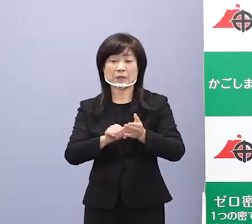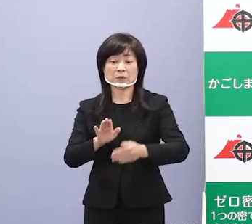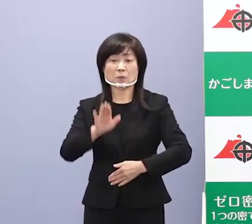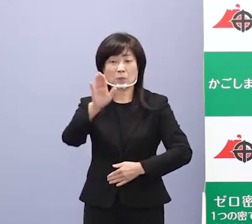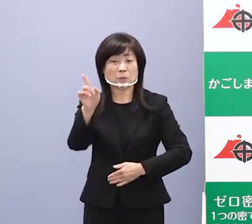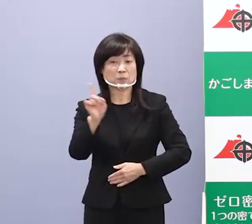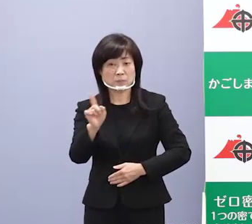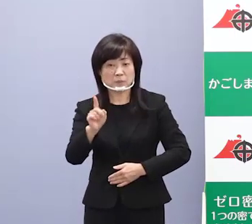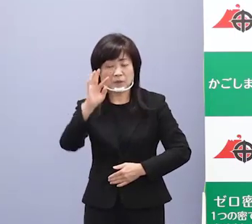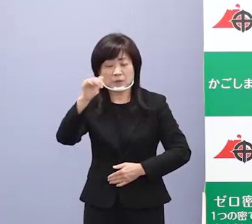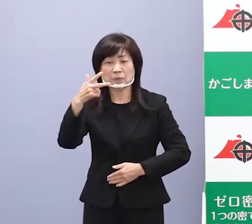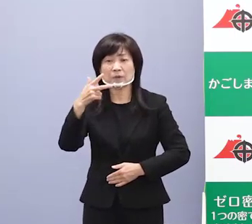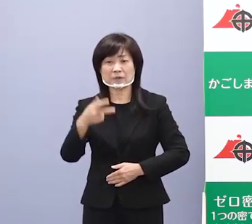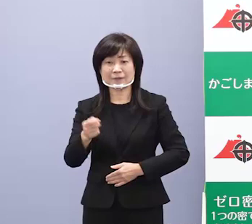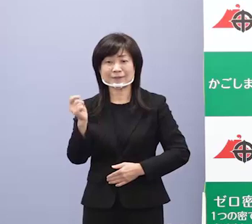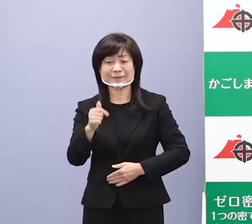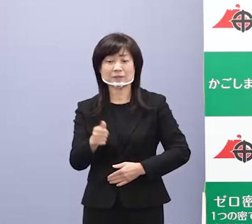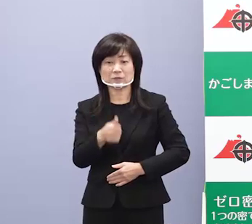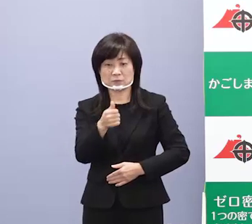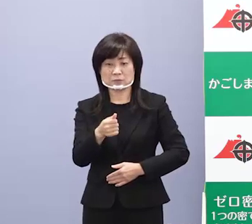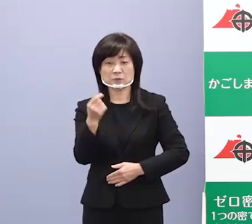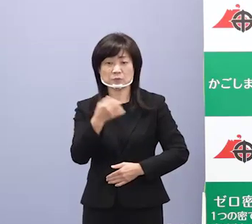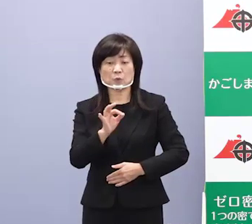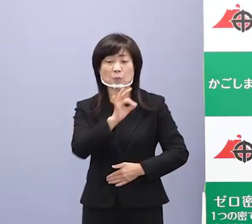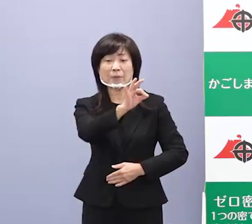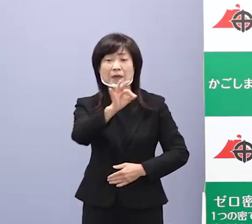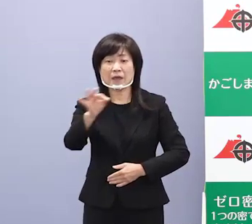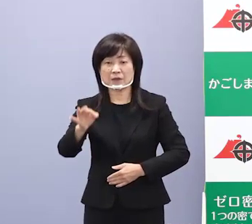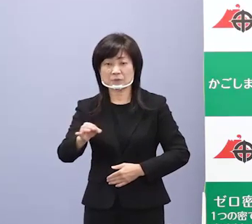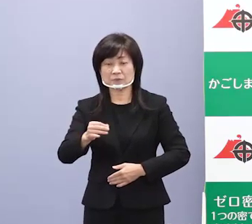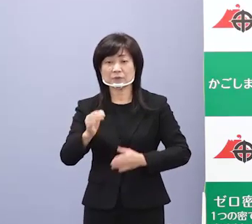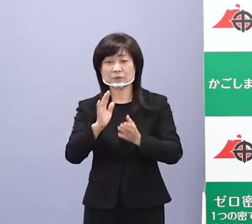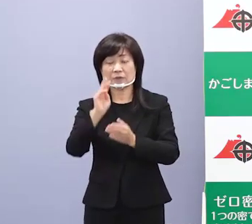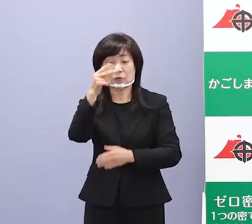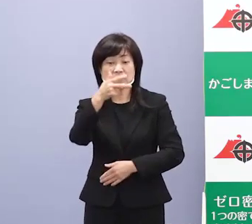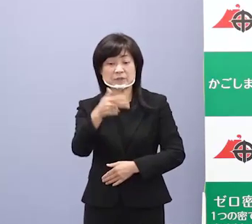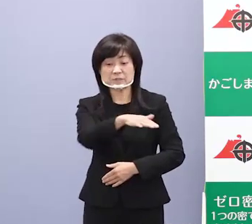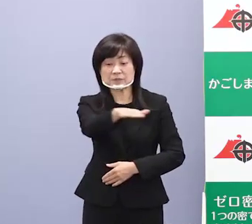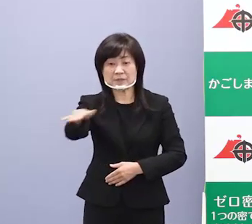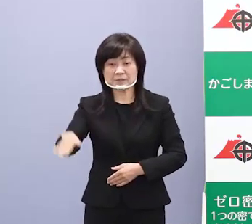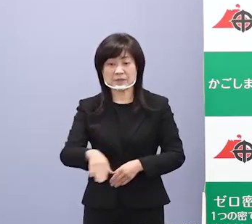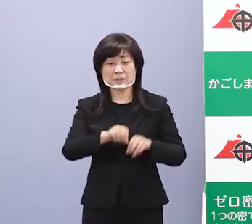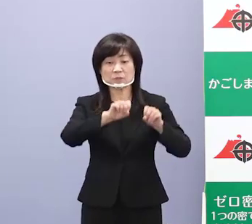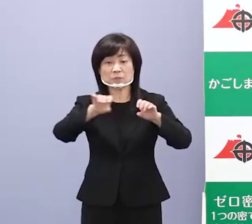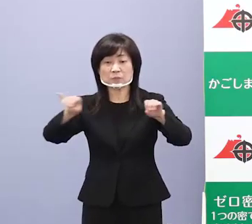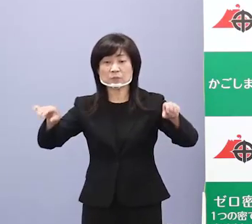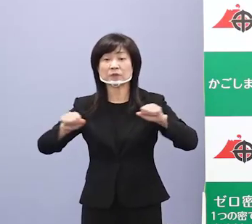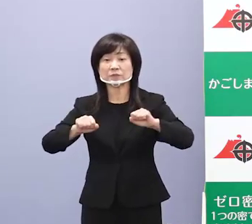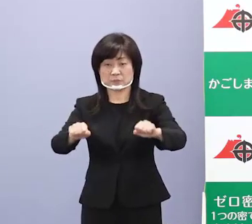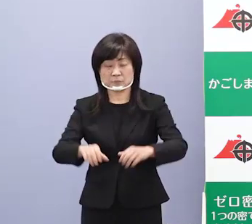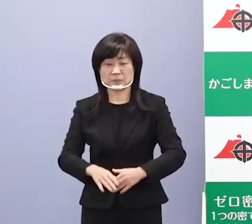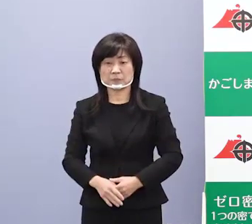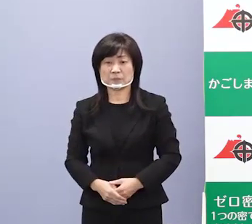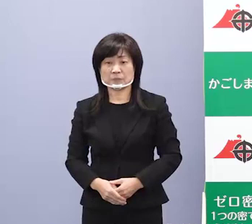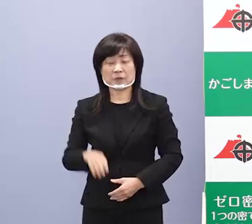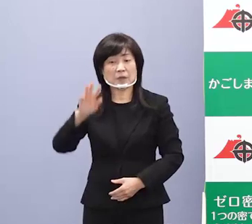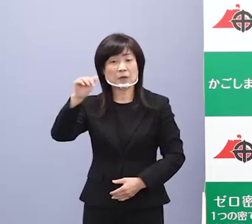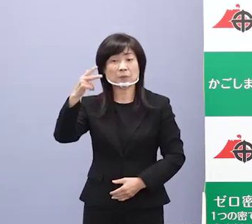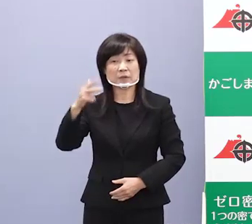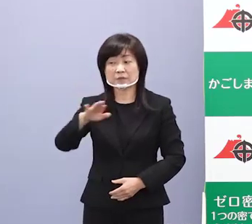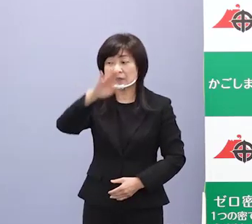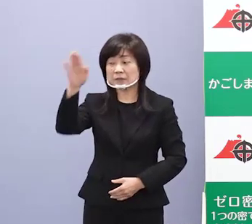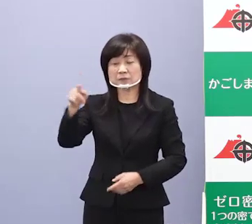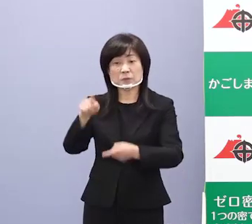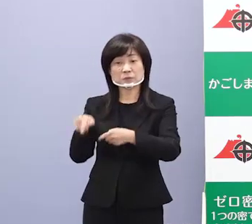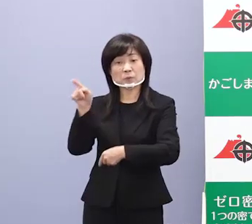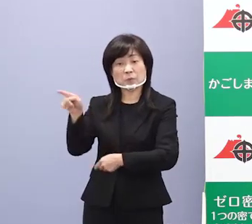後は本市が緊急速報メールで全地域の皆さんにお知らせいたします。なお、本市が気象庁に